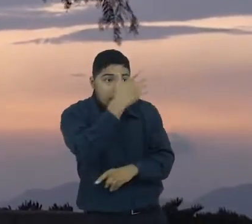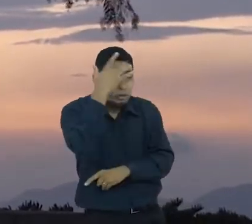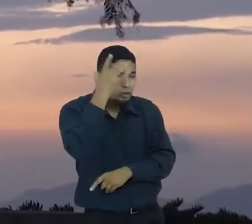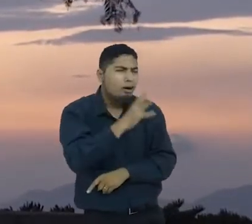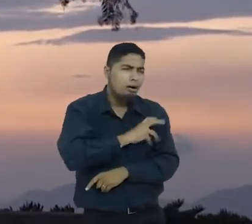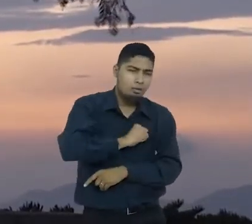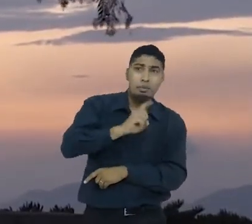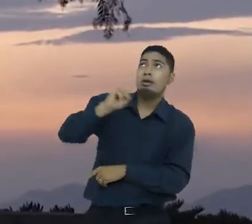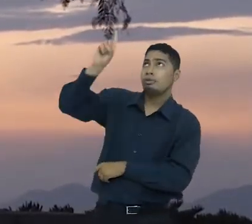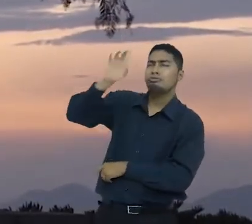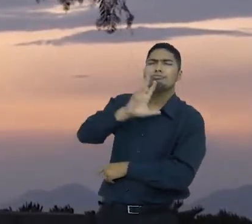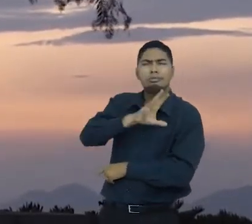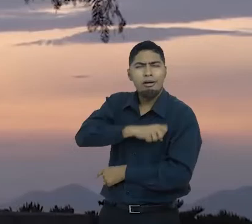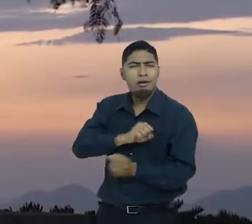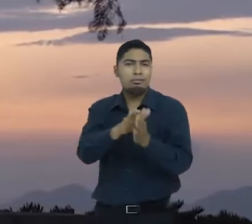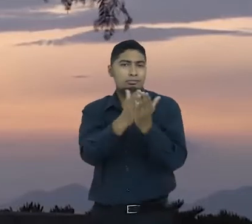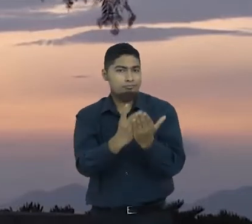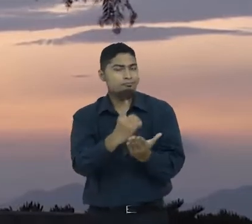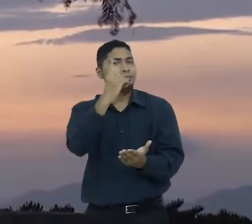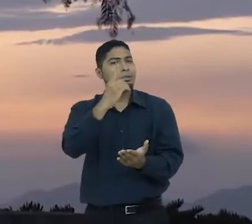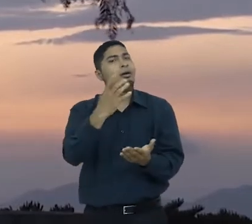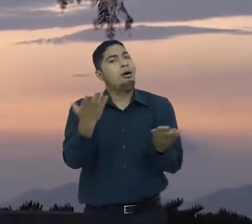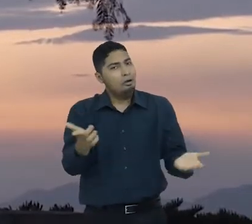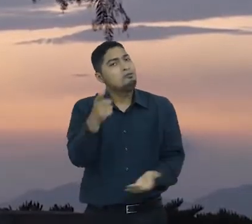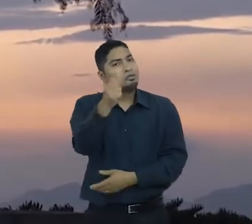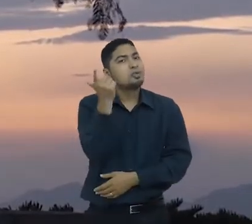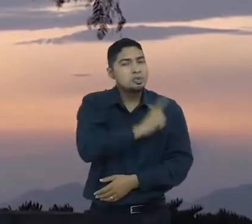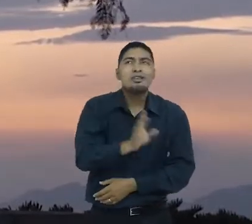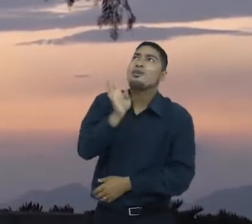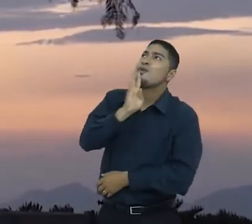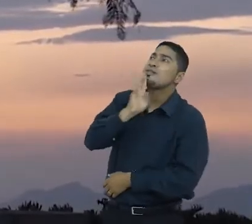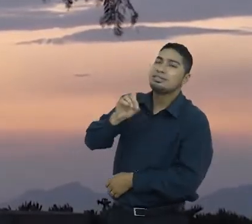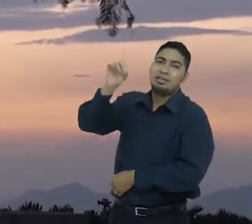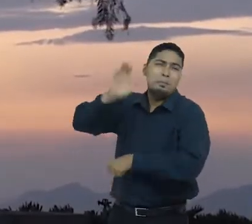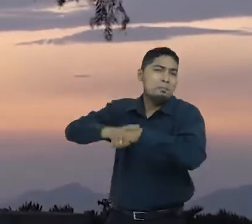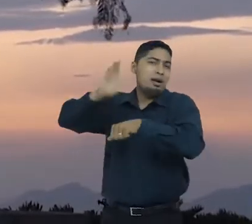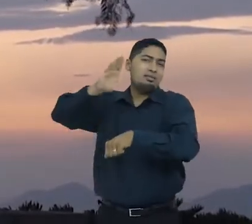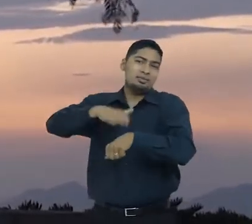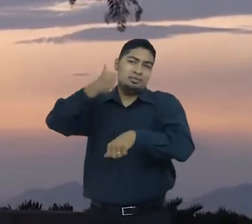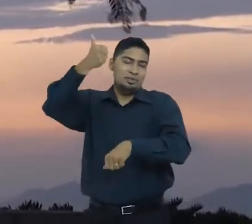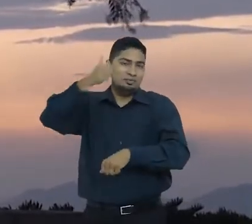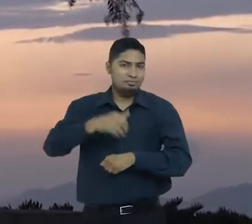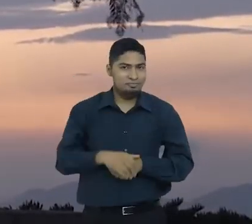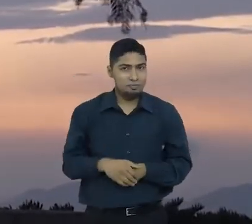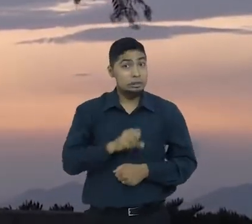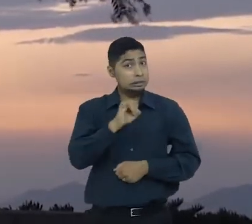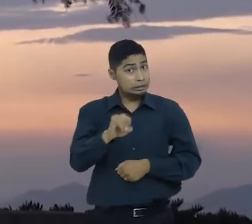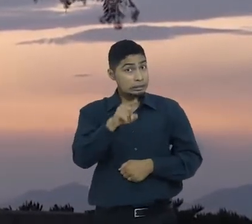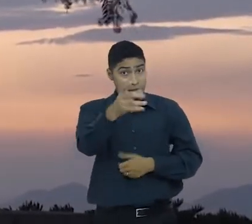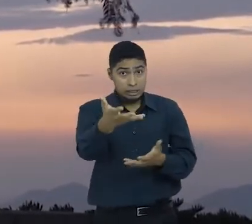sua palavra. Assim, você o conhecerá cada vez mais e melhor. Se você deseja